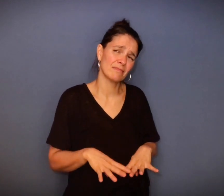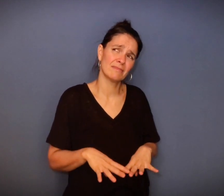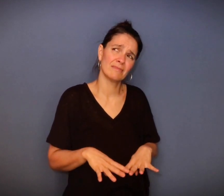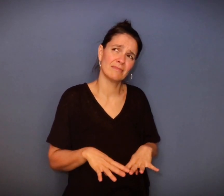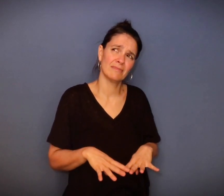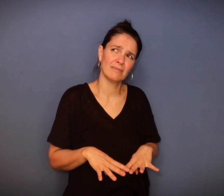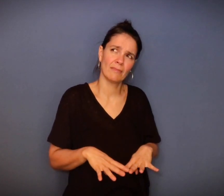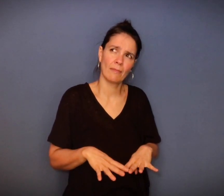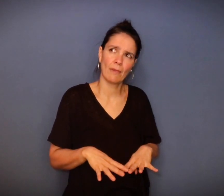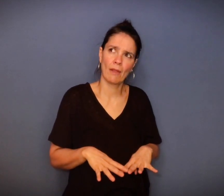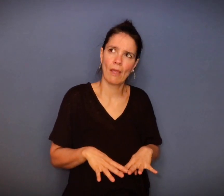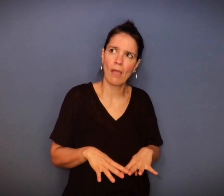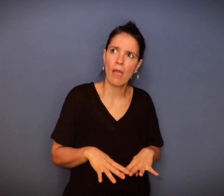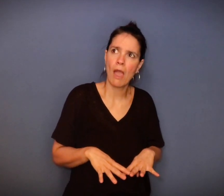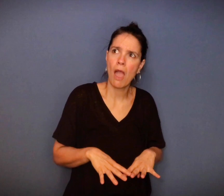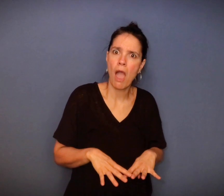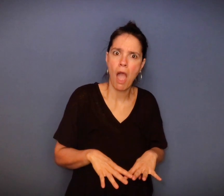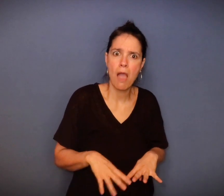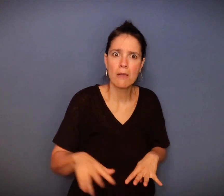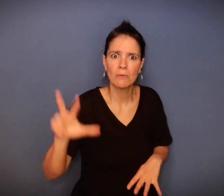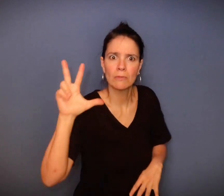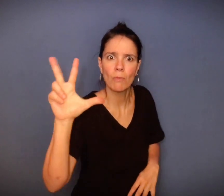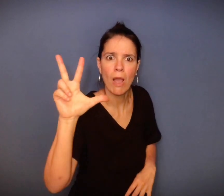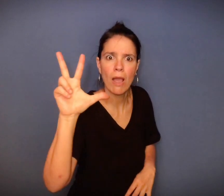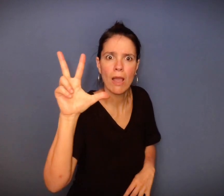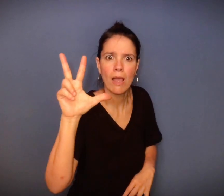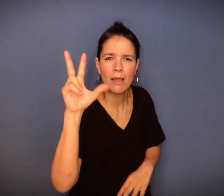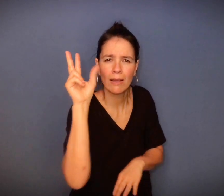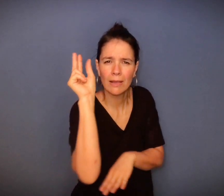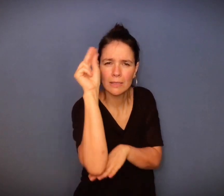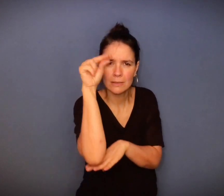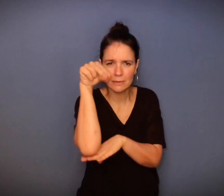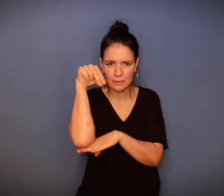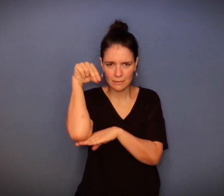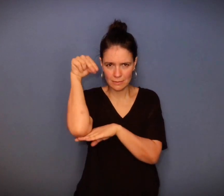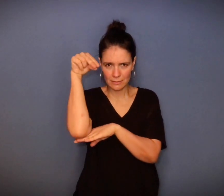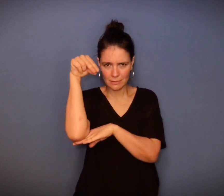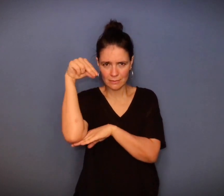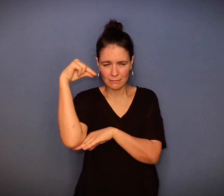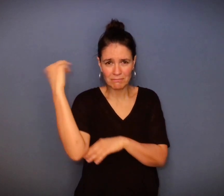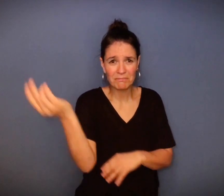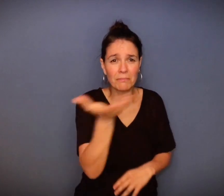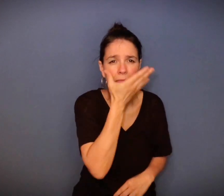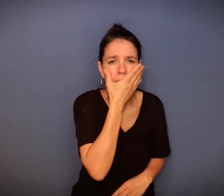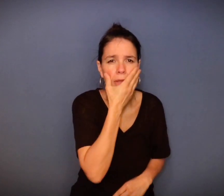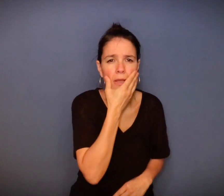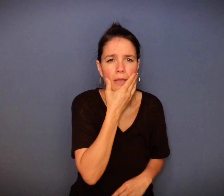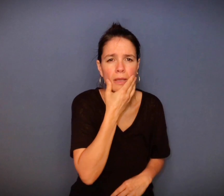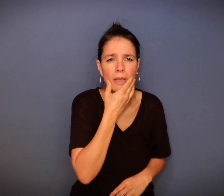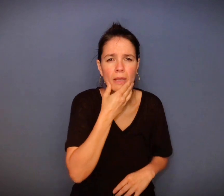Un jour, droit devant lui, s'avancèrent trois beaux cygnes